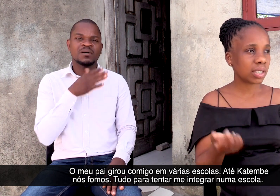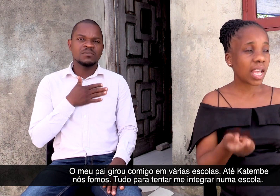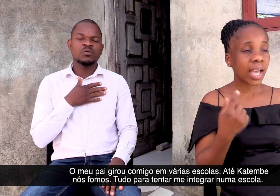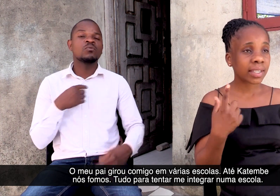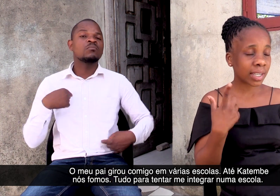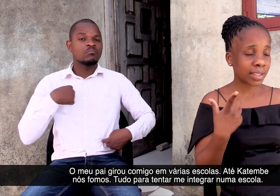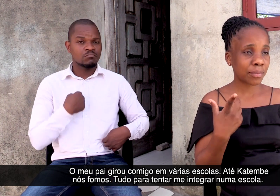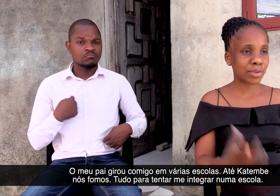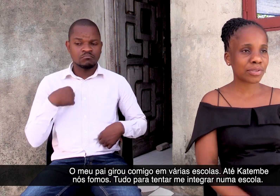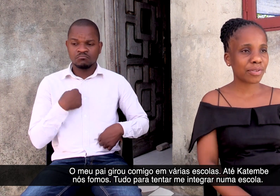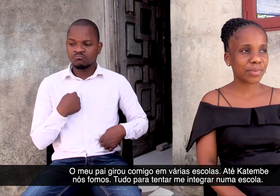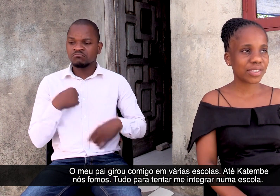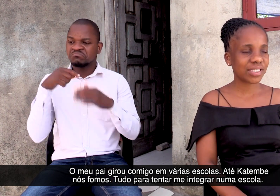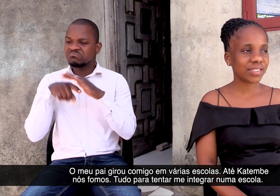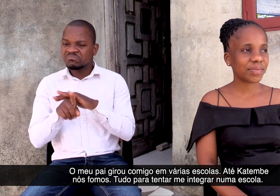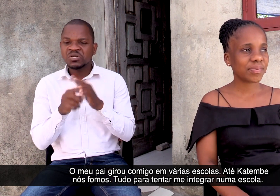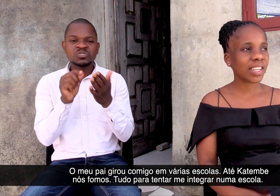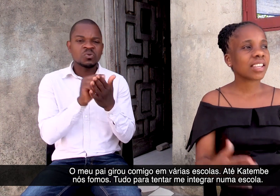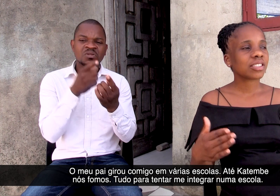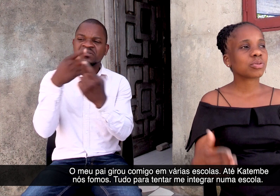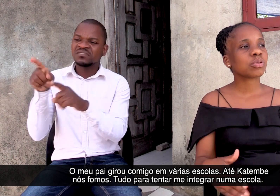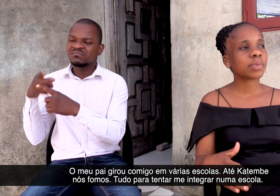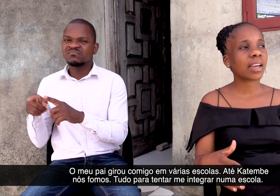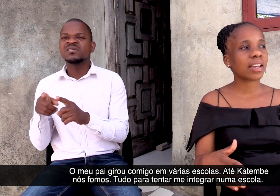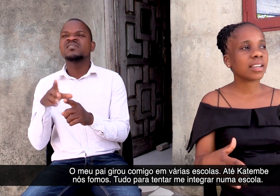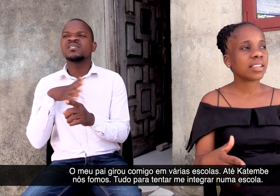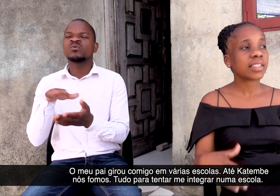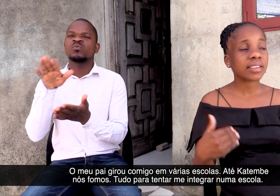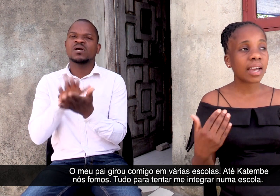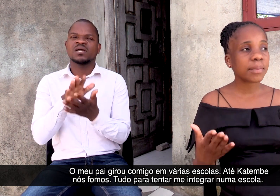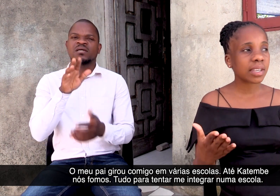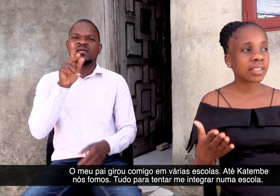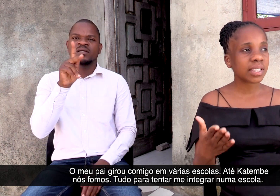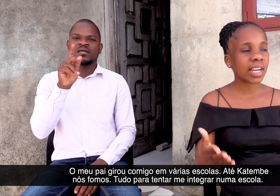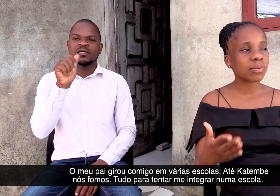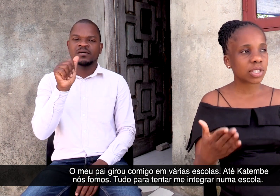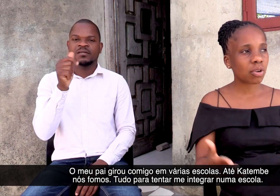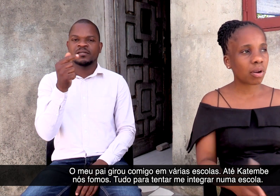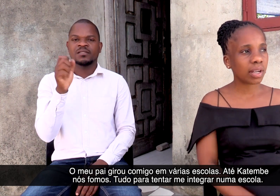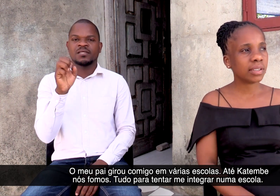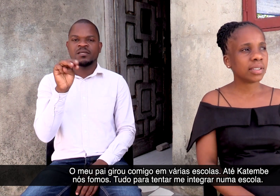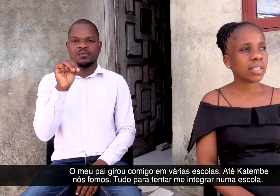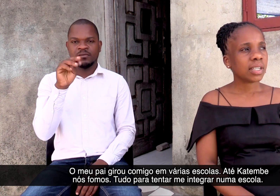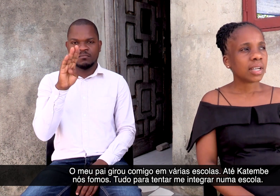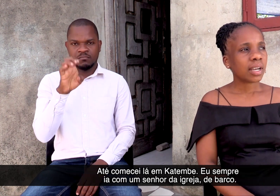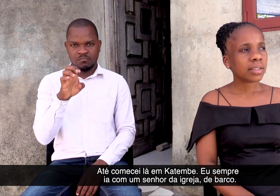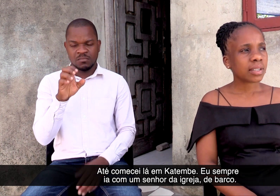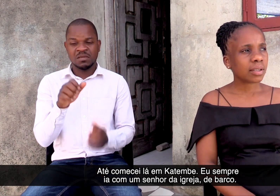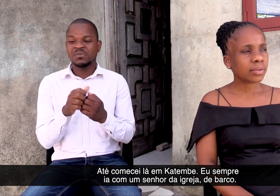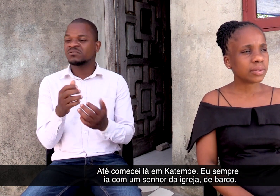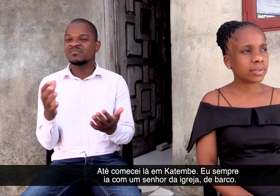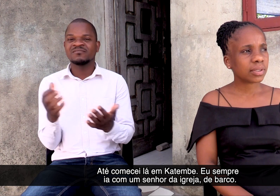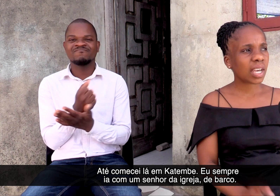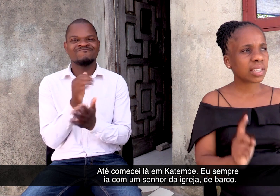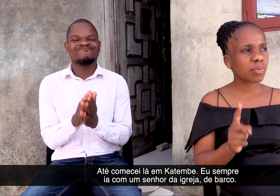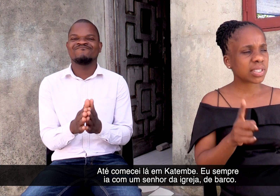escolas, até Catembe nós fomos. Tudo para tentar me integrar numa escola.